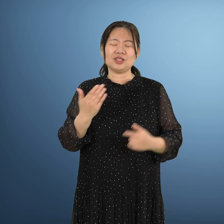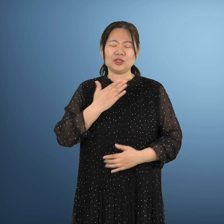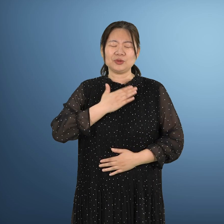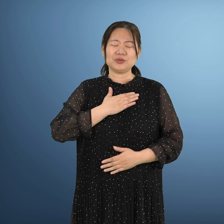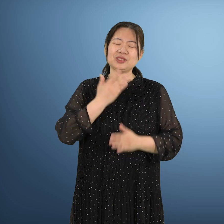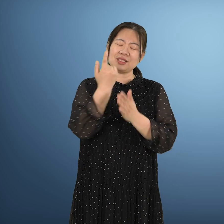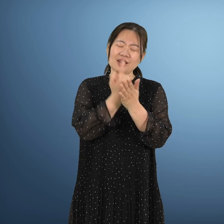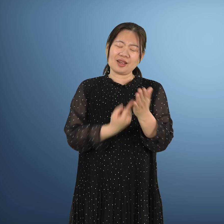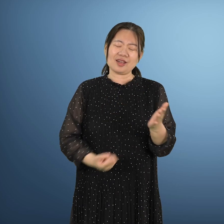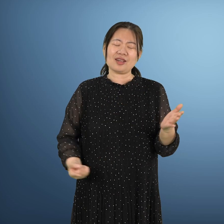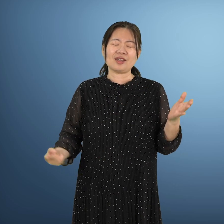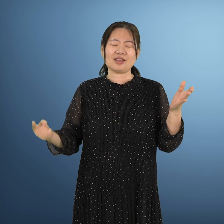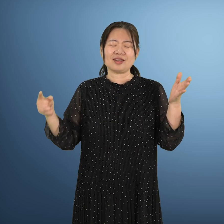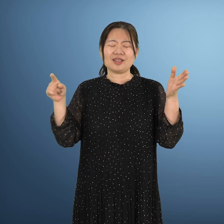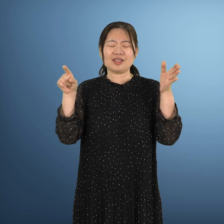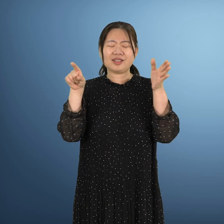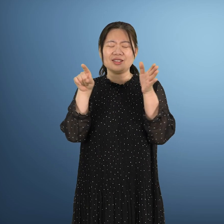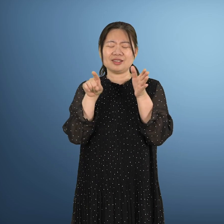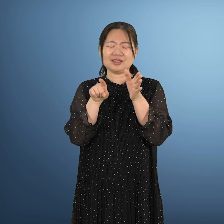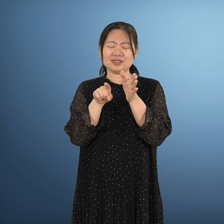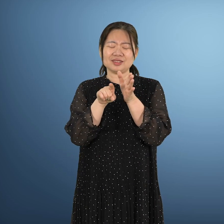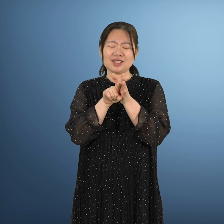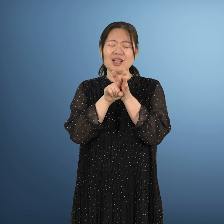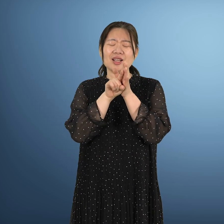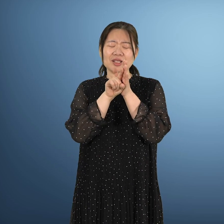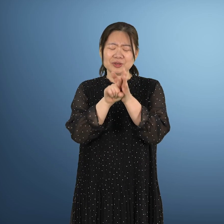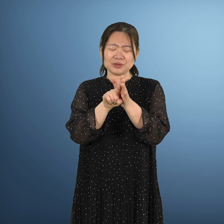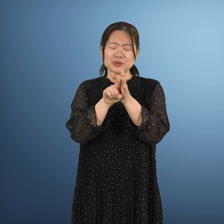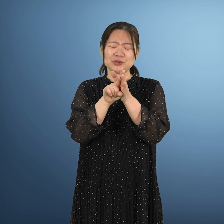나를 위해